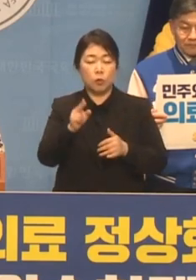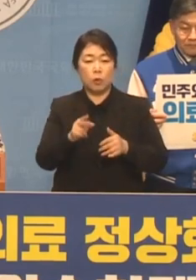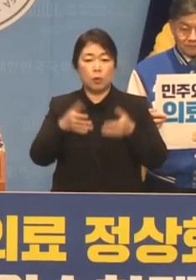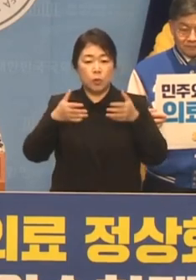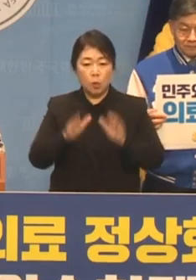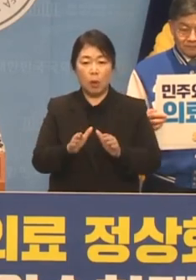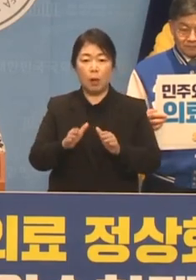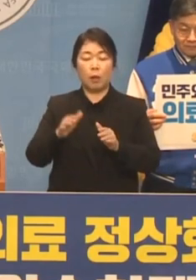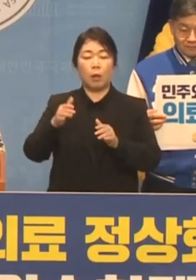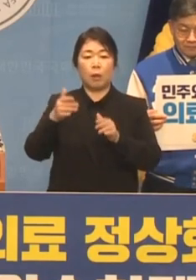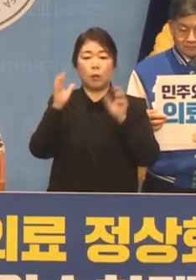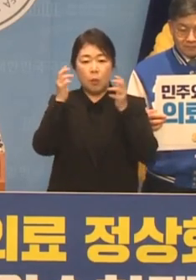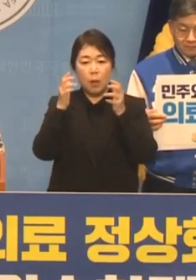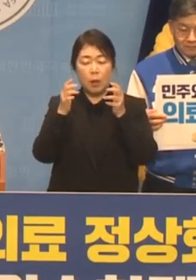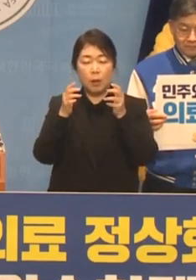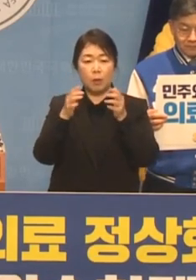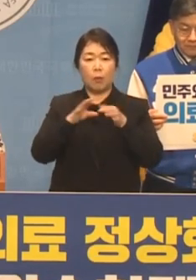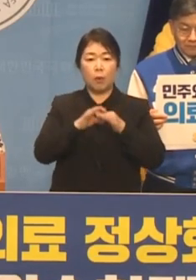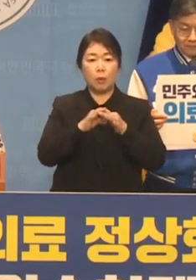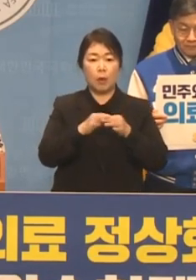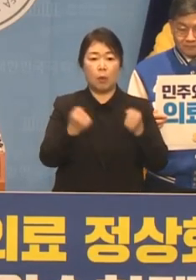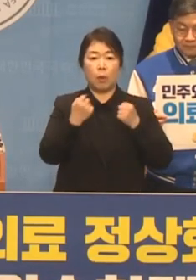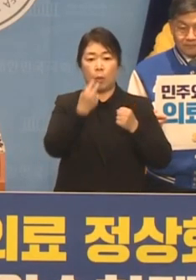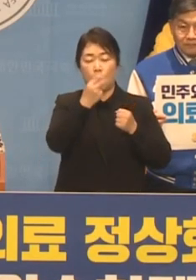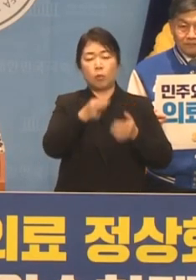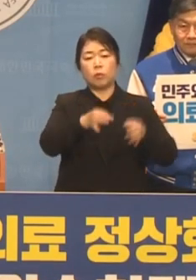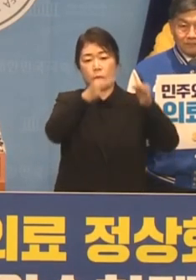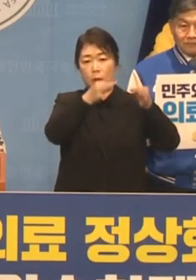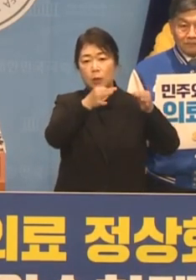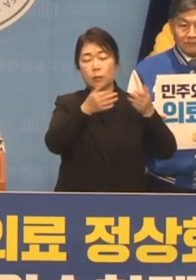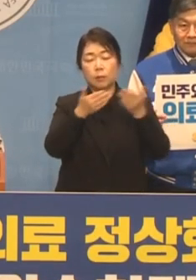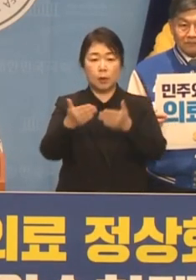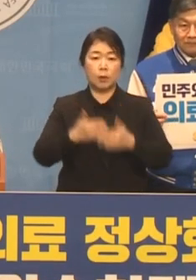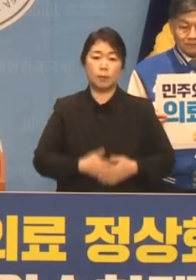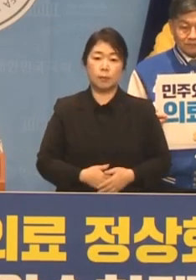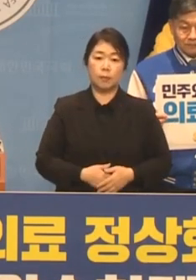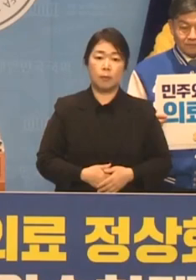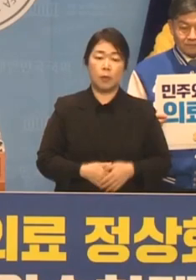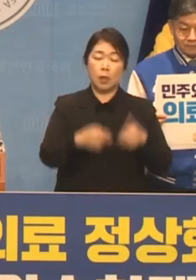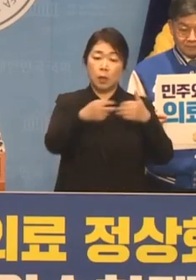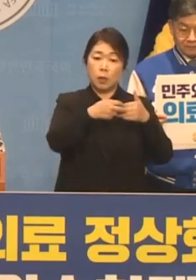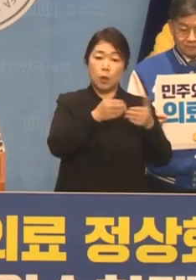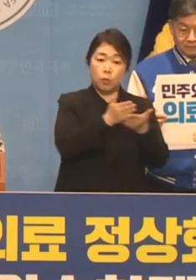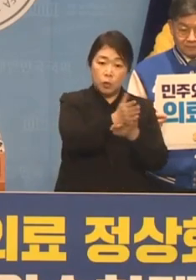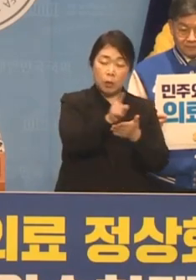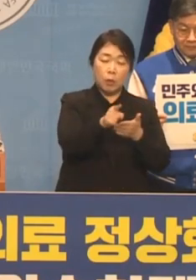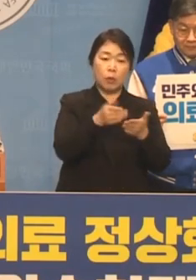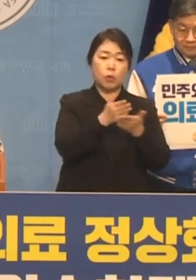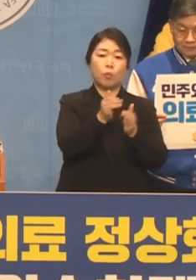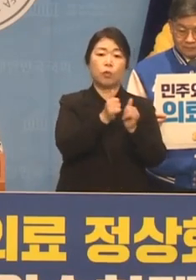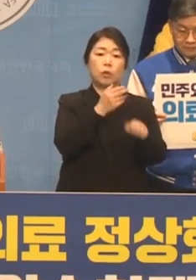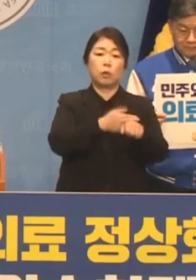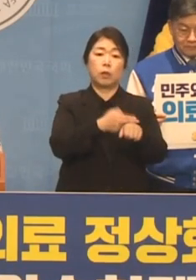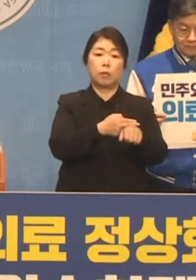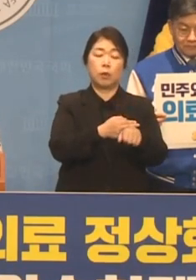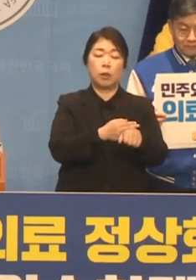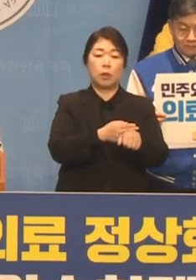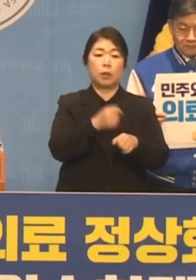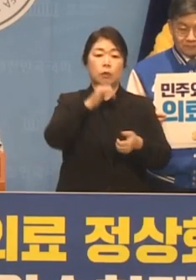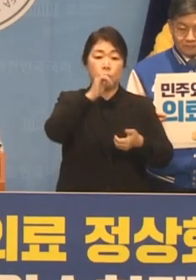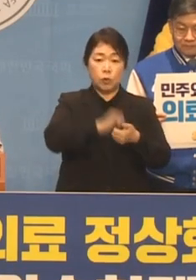분야의 건강보험 수가 인상을 추진하겠습니다 진료분야별 전문이 최소 고용 기준을